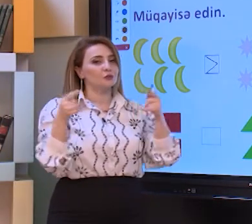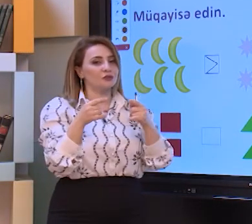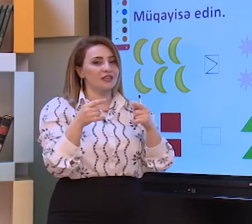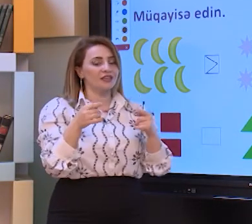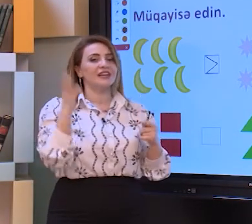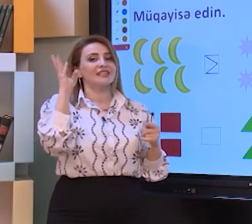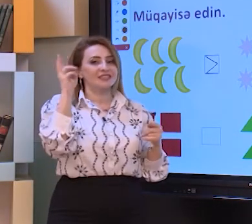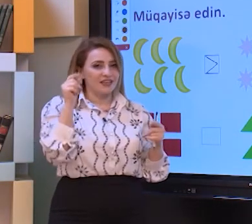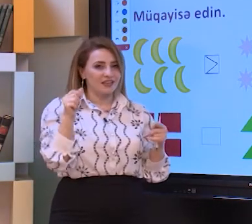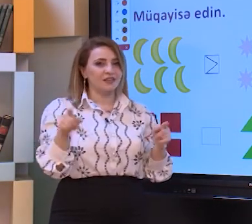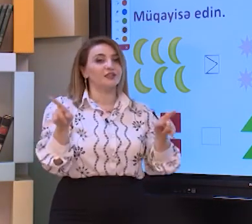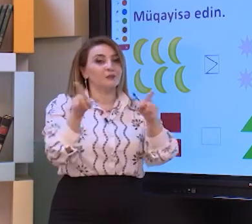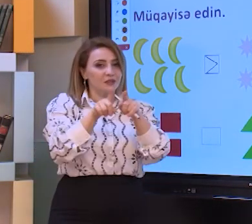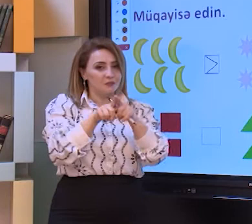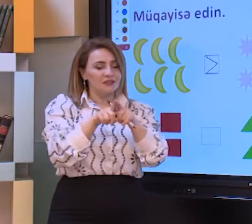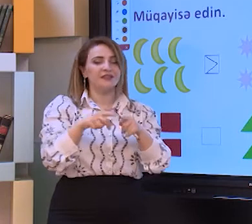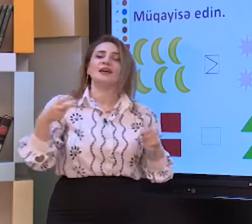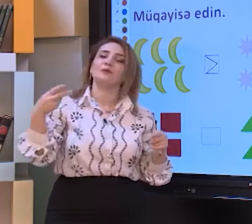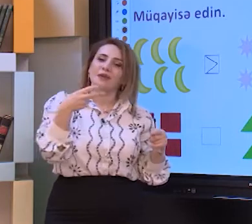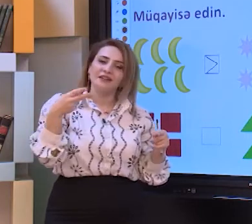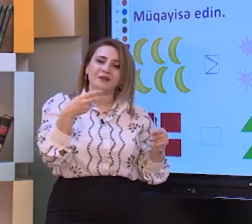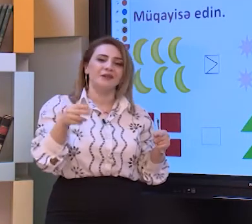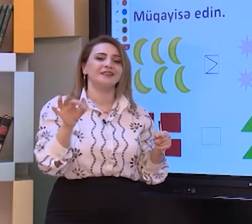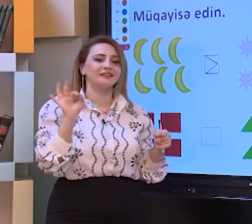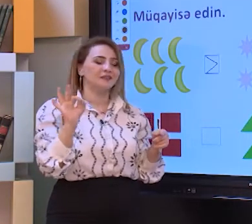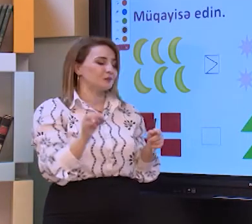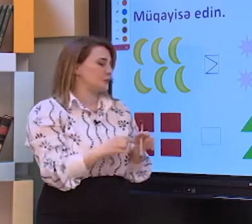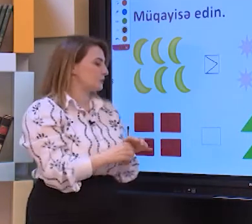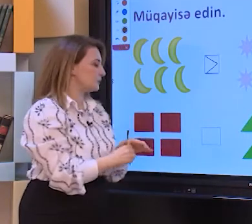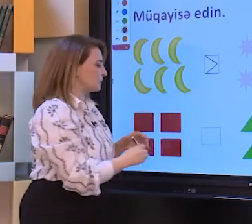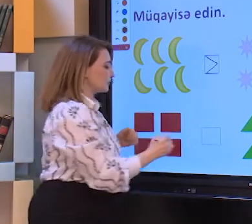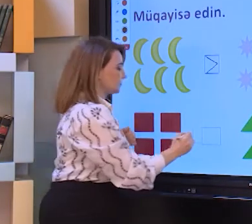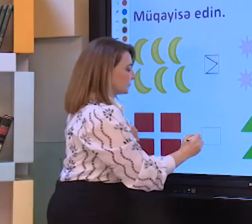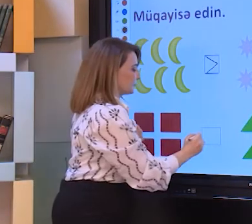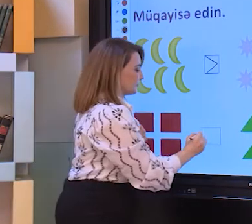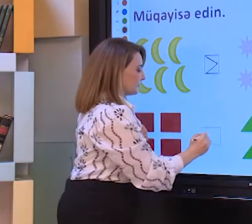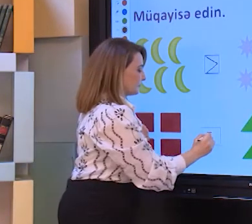üçbucaq sayları bir-birinə bərabərdir, düzdür.